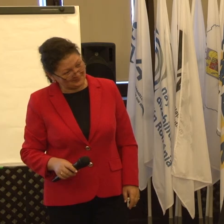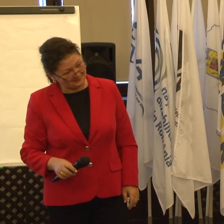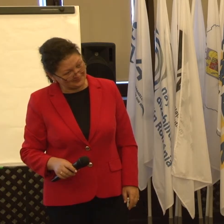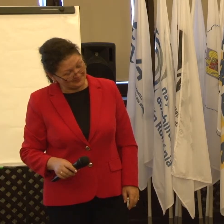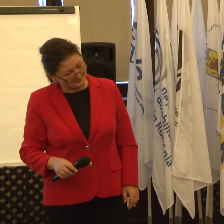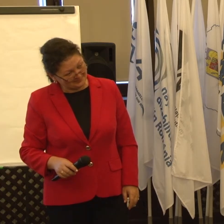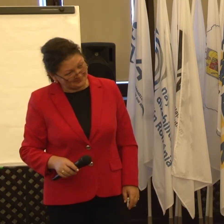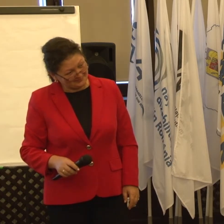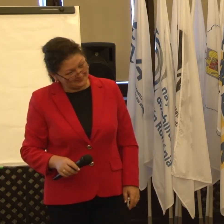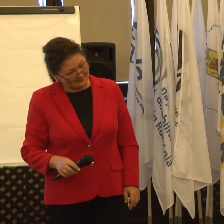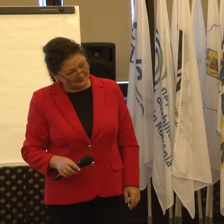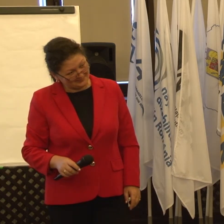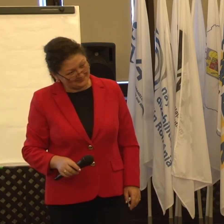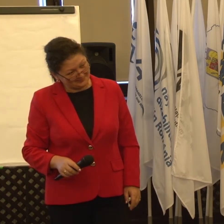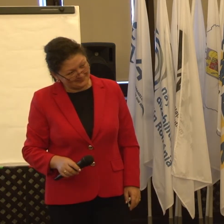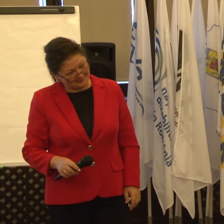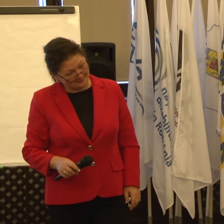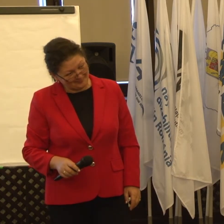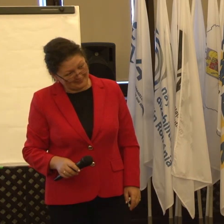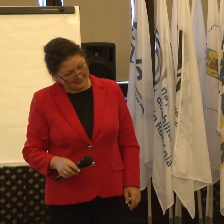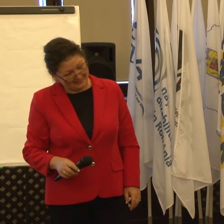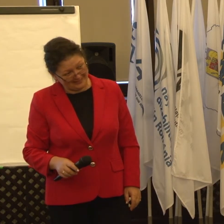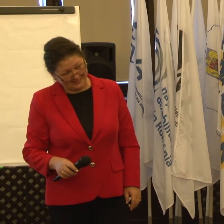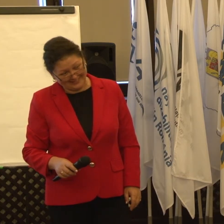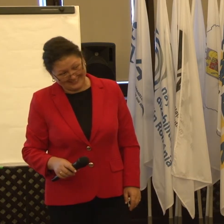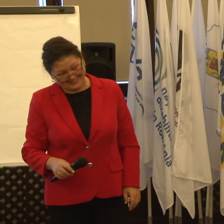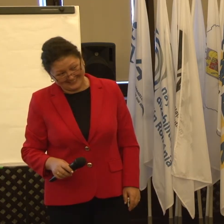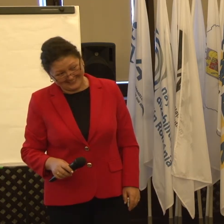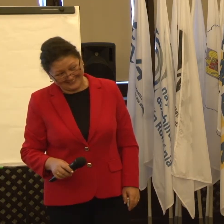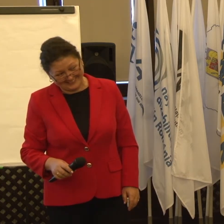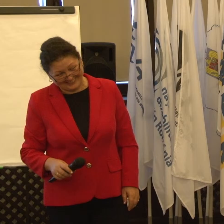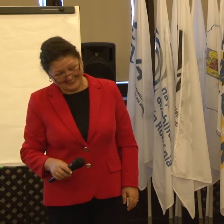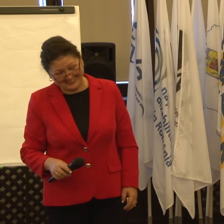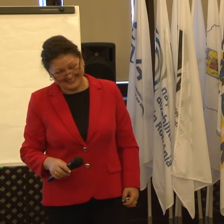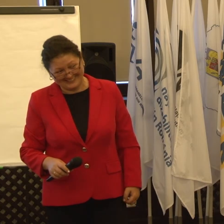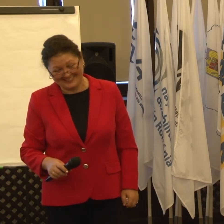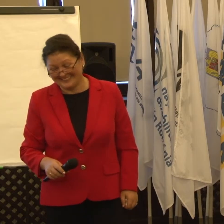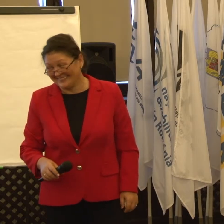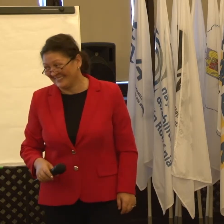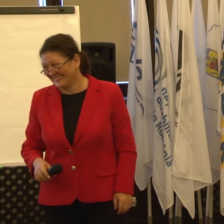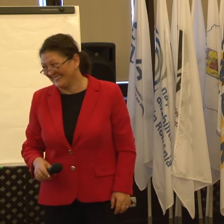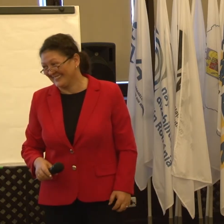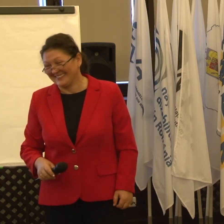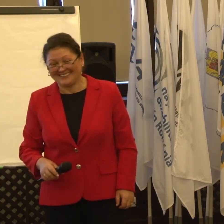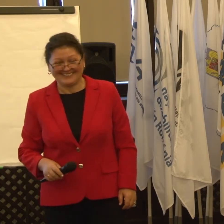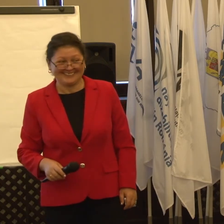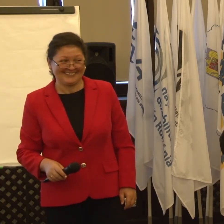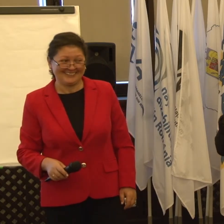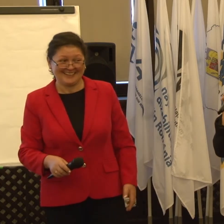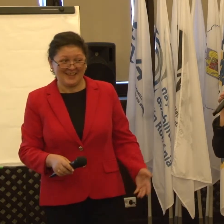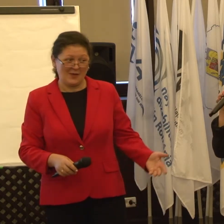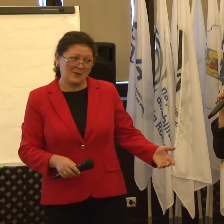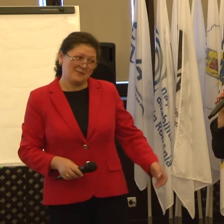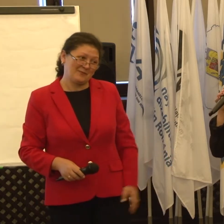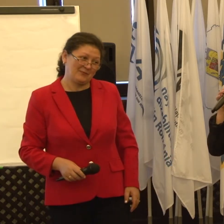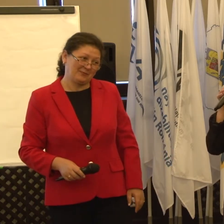rigiditatea sistemului din interior pe care nimeni nu o poate dărâma. Deci este nevoie, în primul rând,